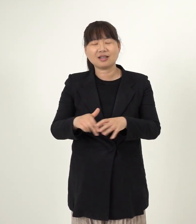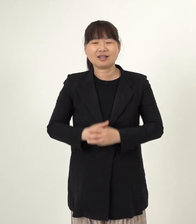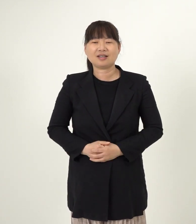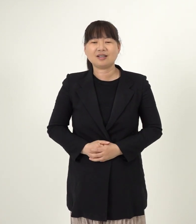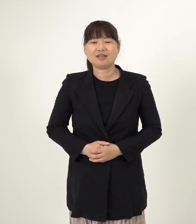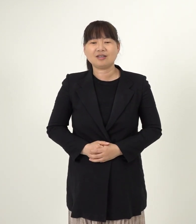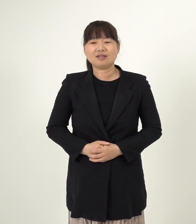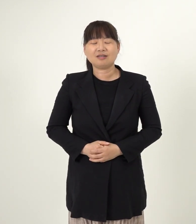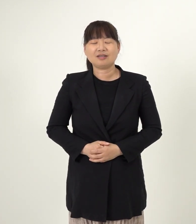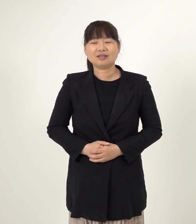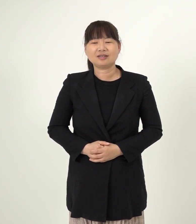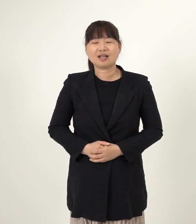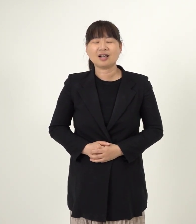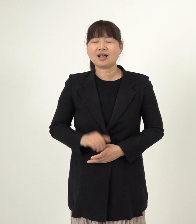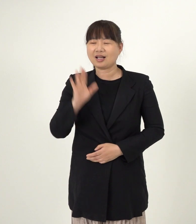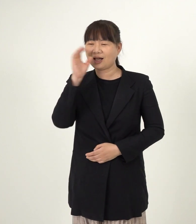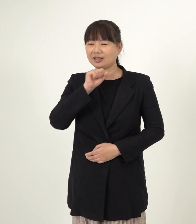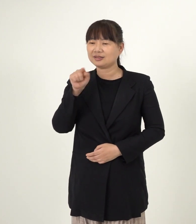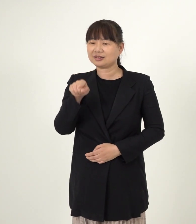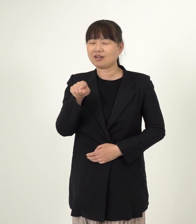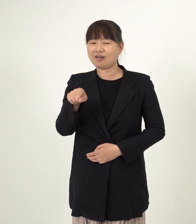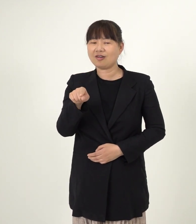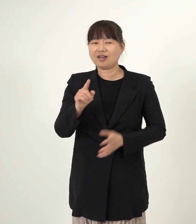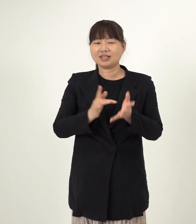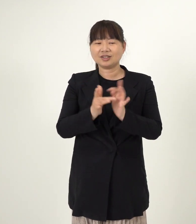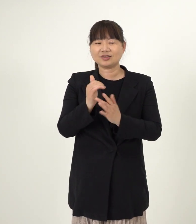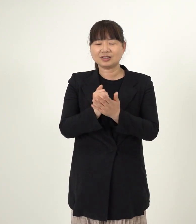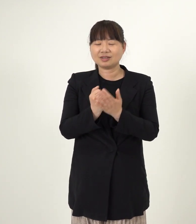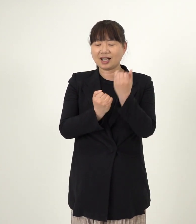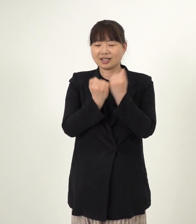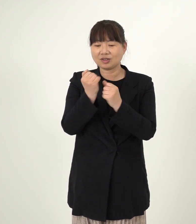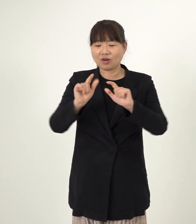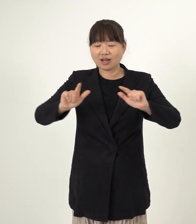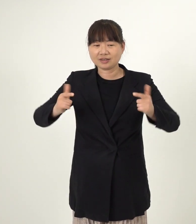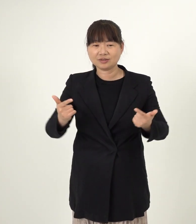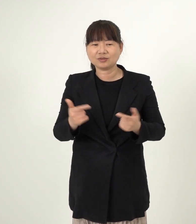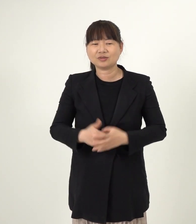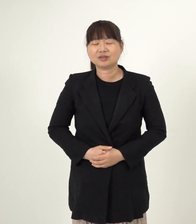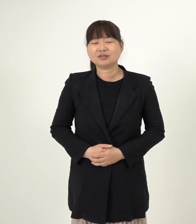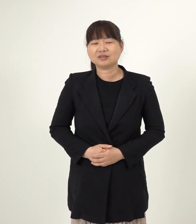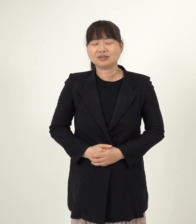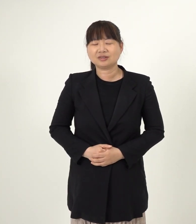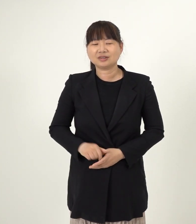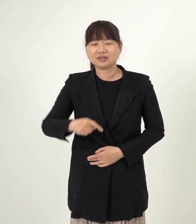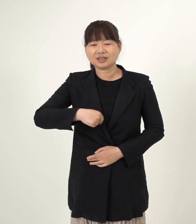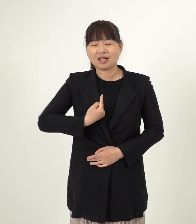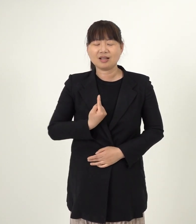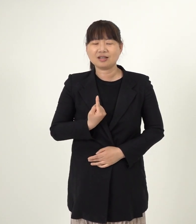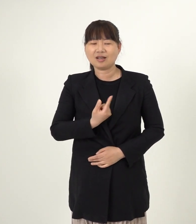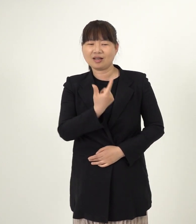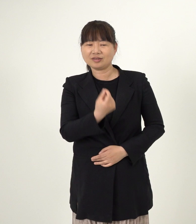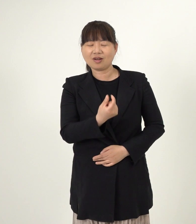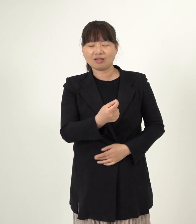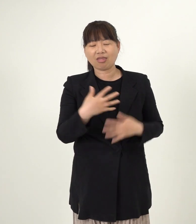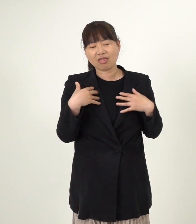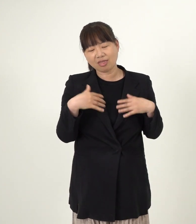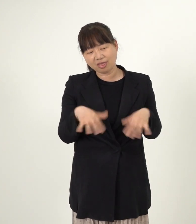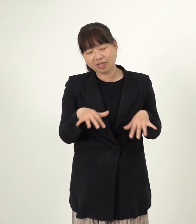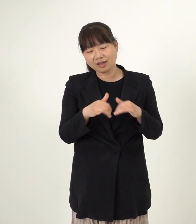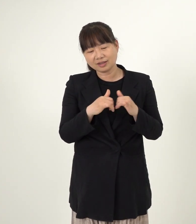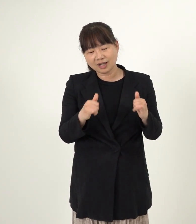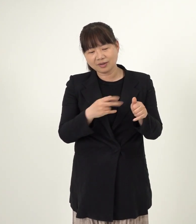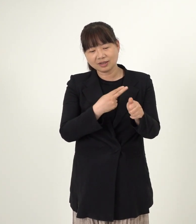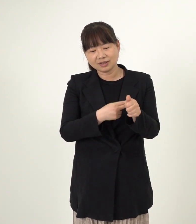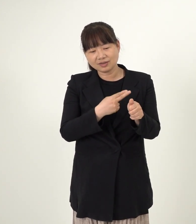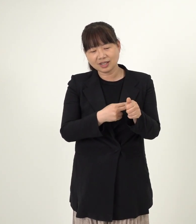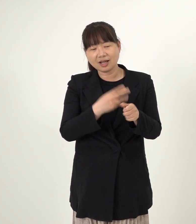전에서부터 이거는 예수님을 해석한 게 아니고 자기가 저런 무기력한 사람을